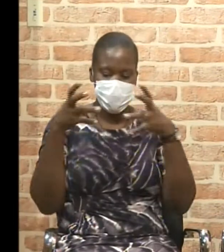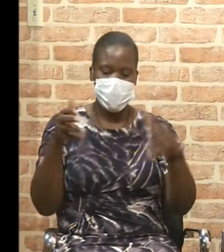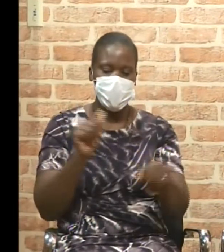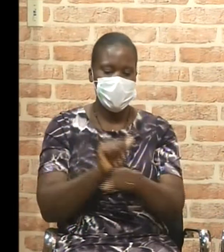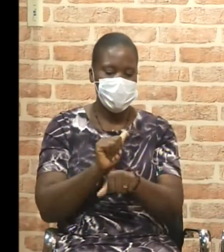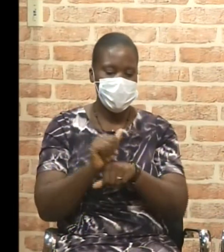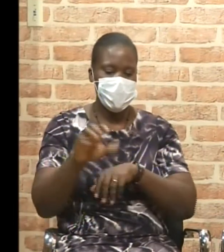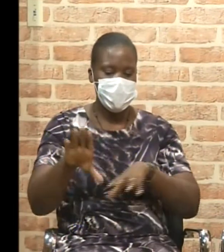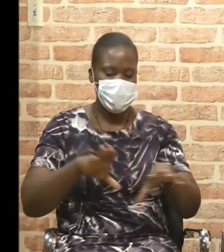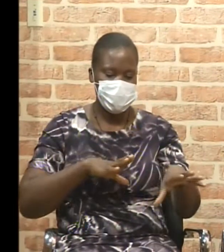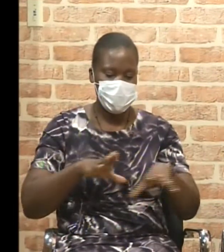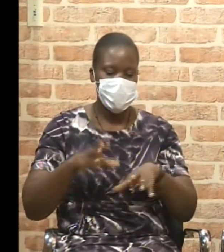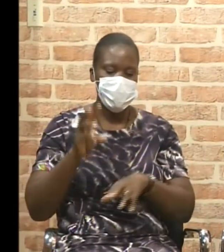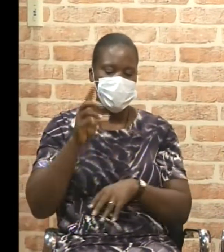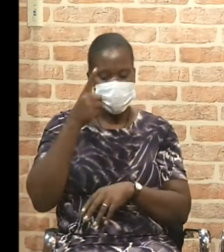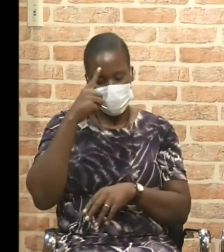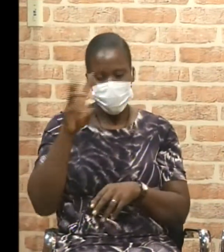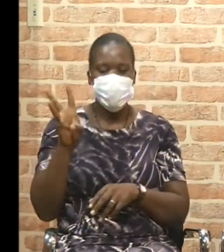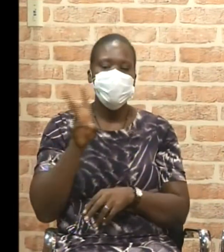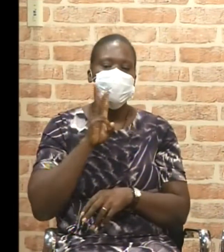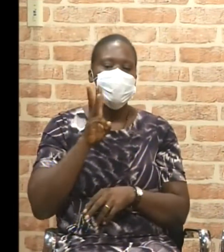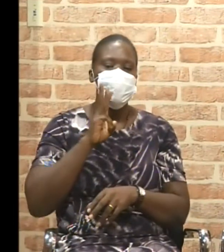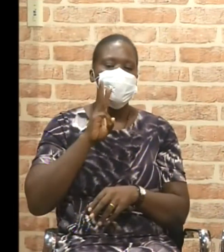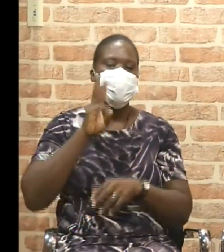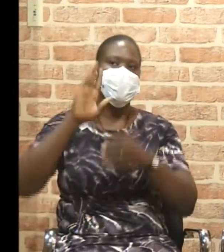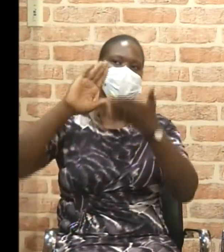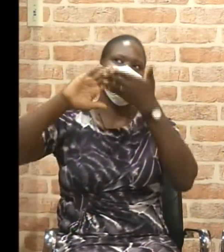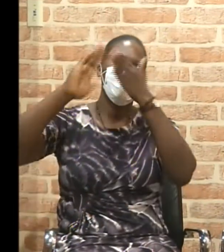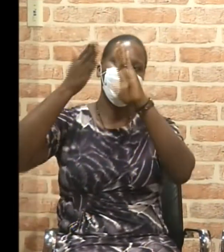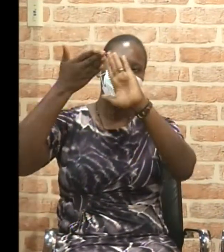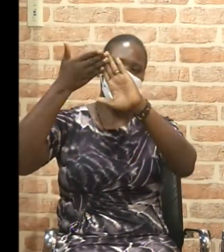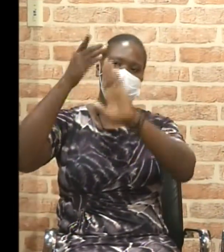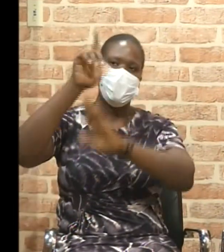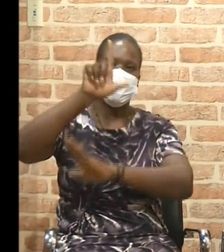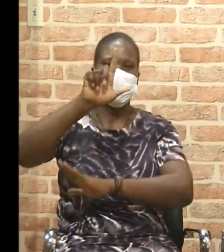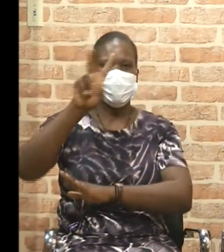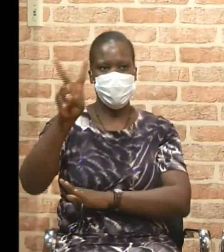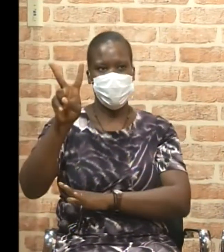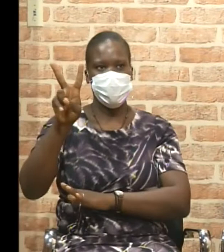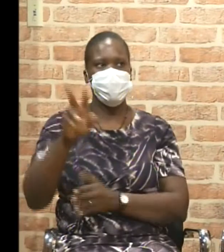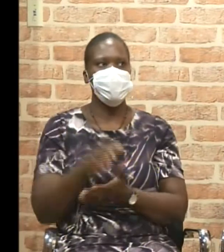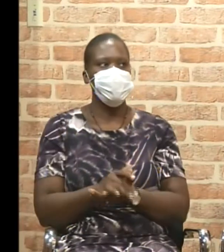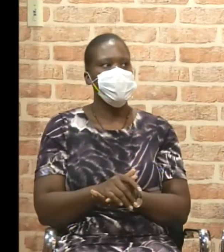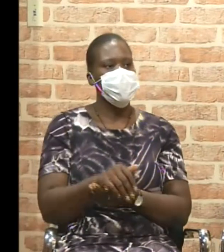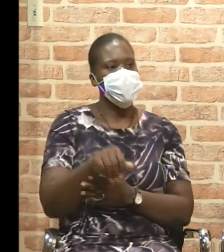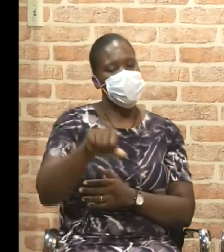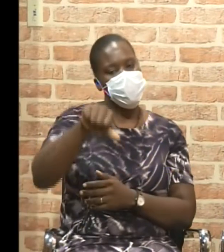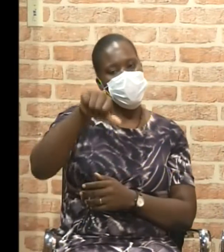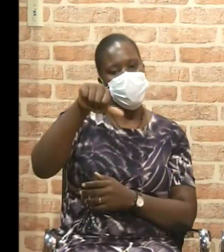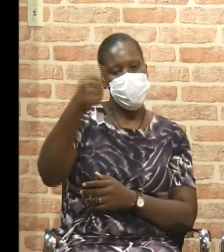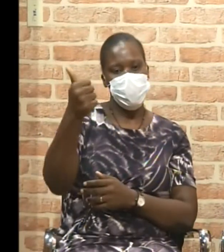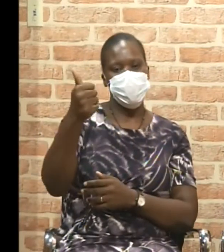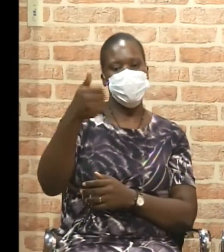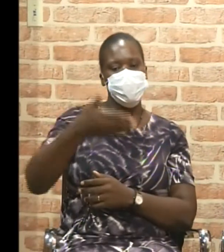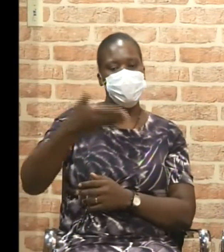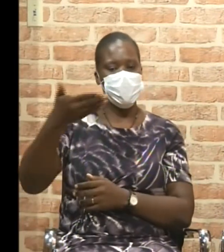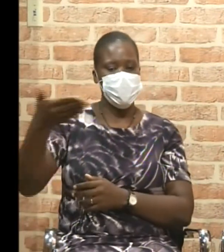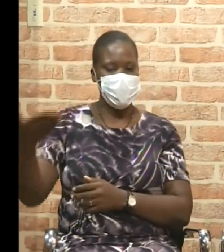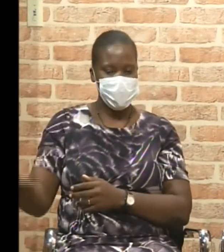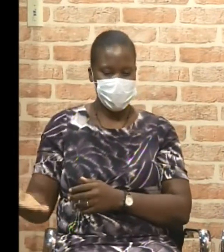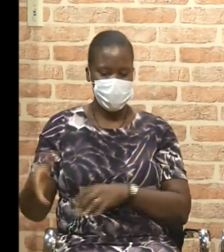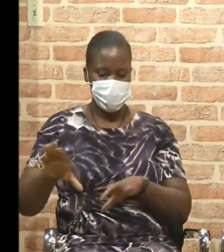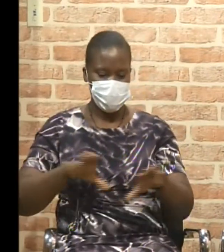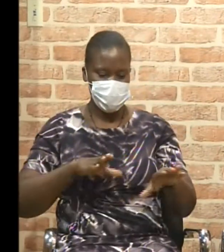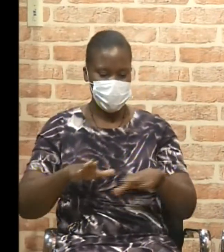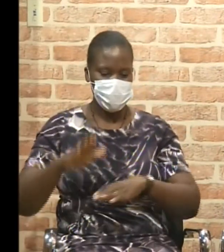justement yo mener de l'eau dans village. Et gien l'autre bail que nous fait par exemple gagne monde qui sous la piste qui malheureusement